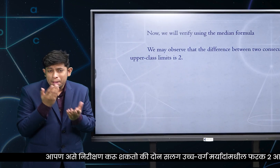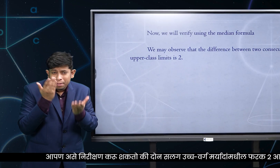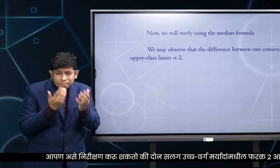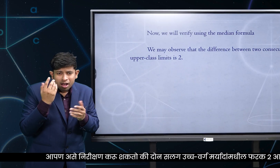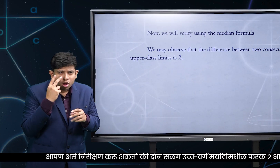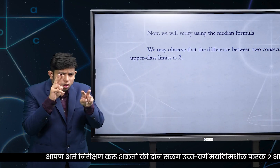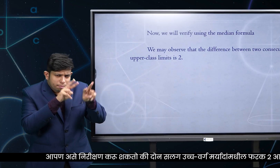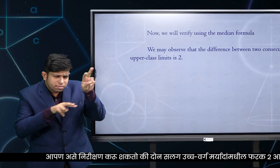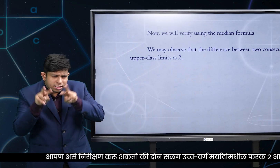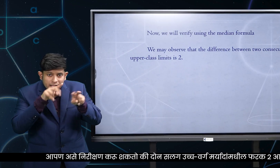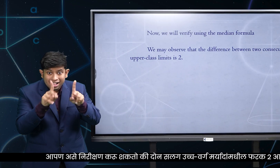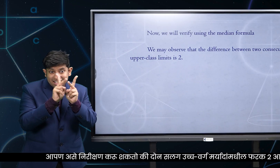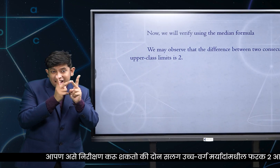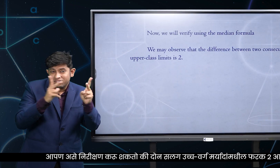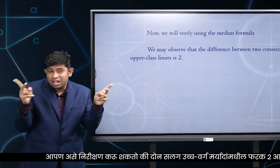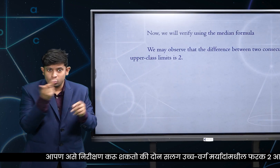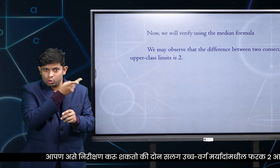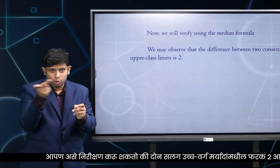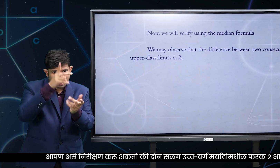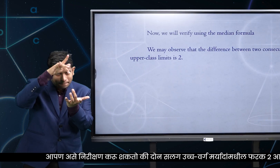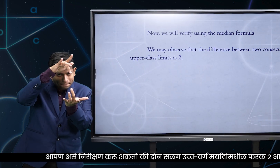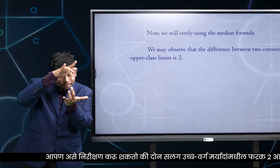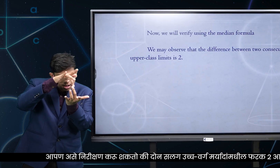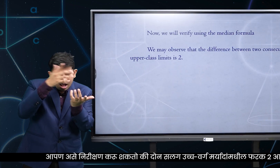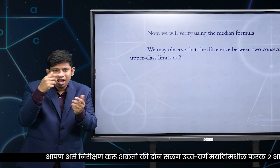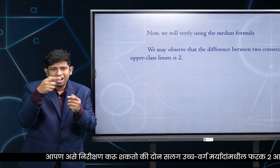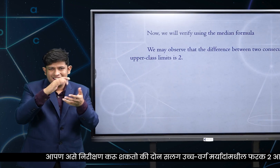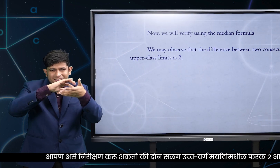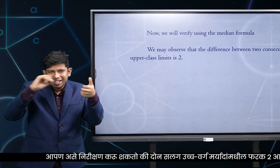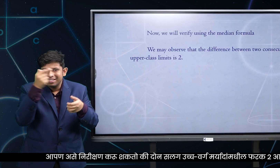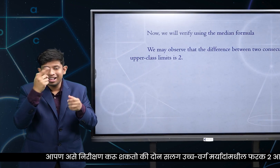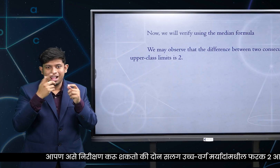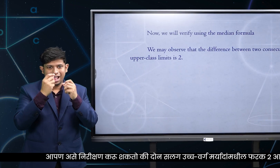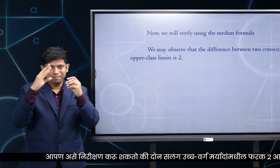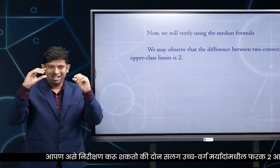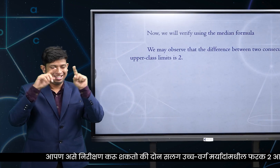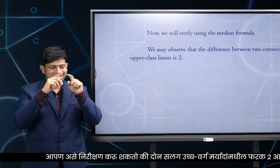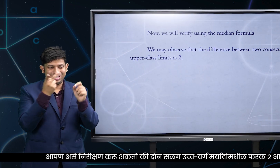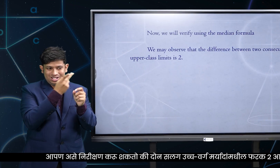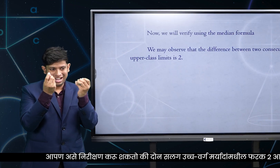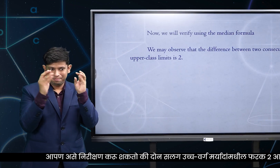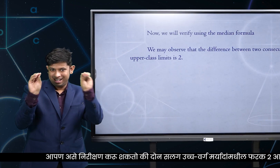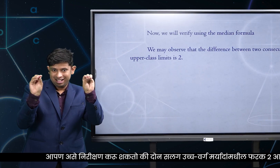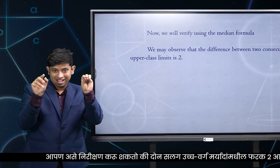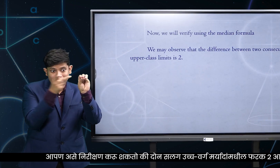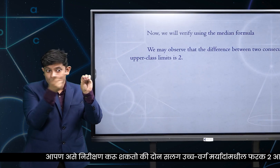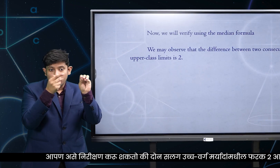आपण असे निरीक्षण करू शकतो की दोन सलग उच्च वर्ग मध्यांतरातील मधील फरक 2 आहे.